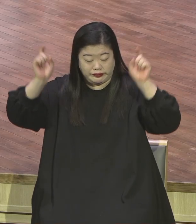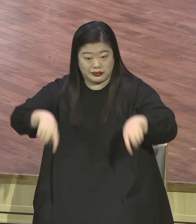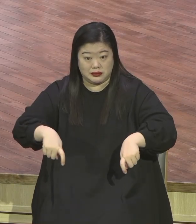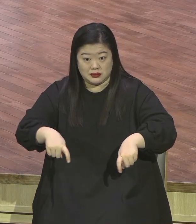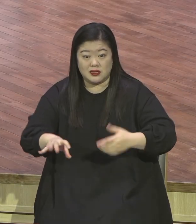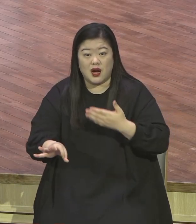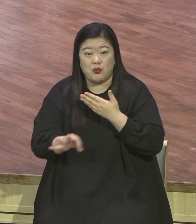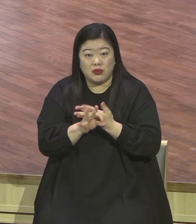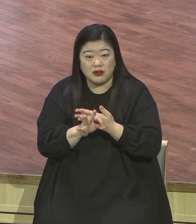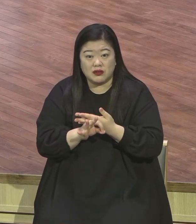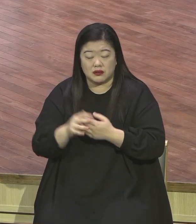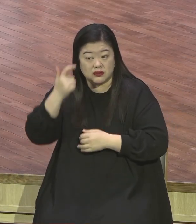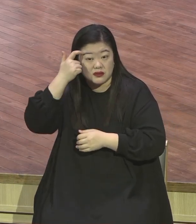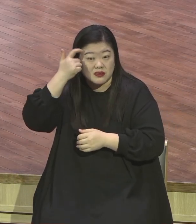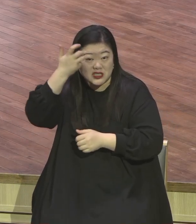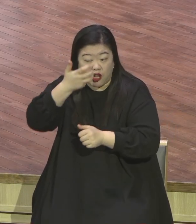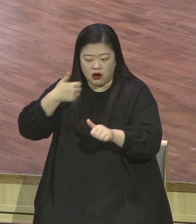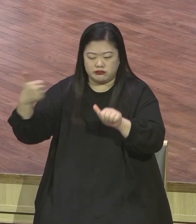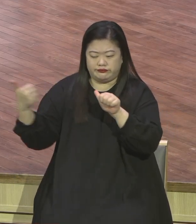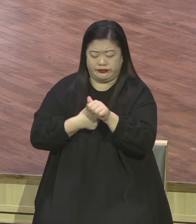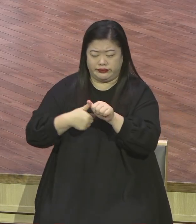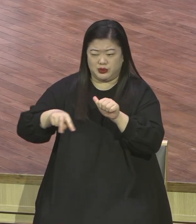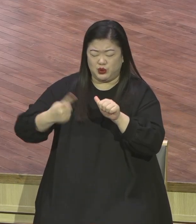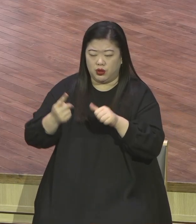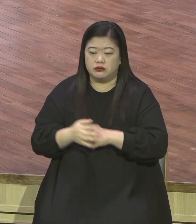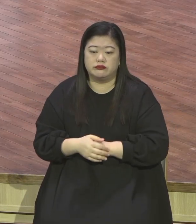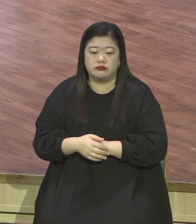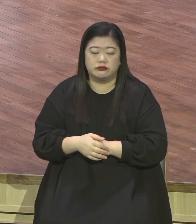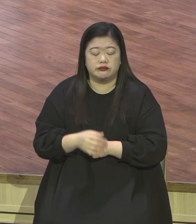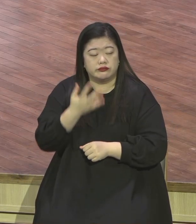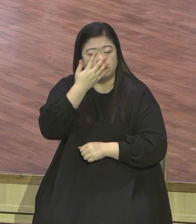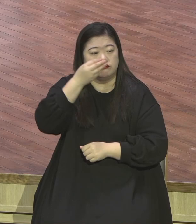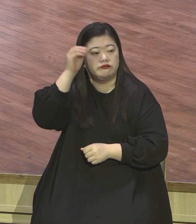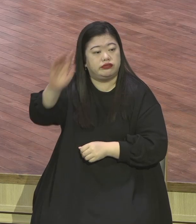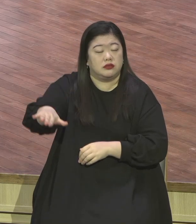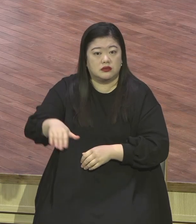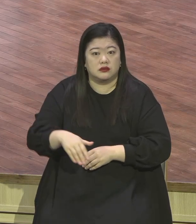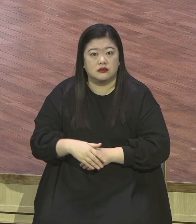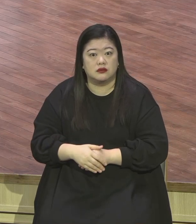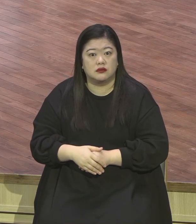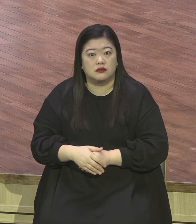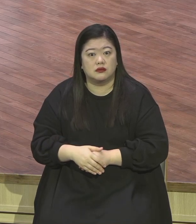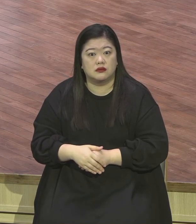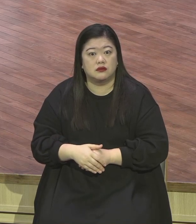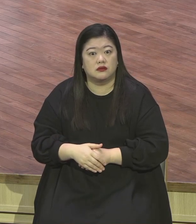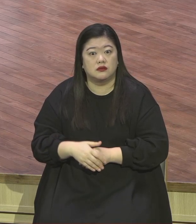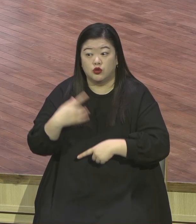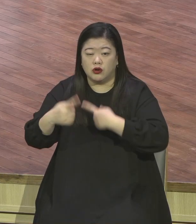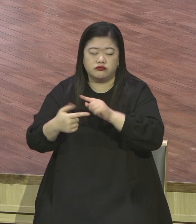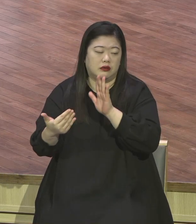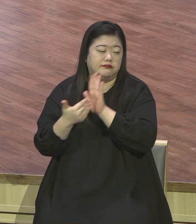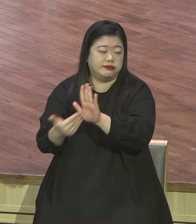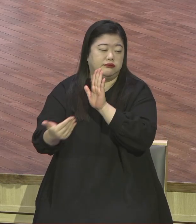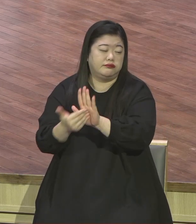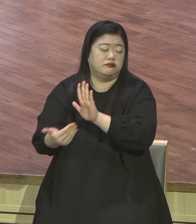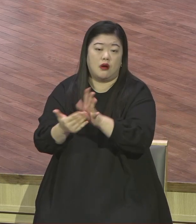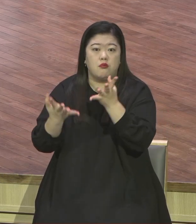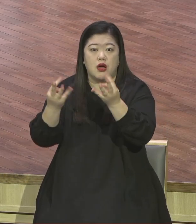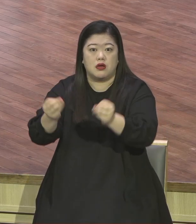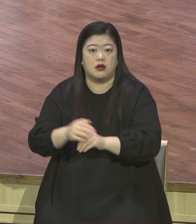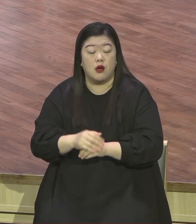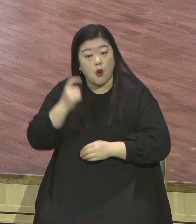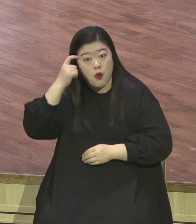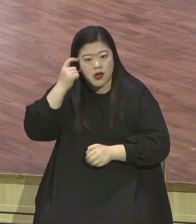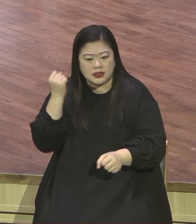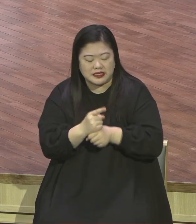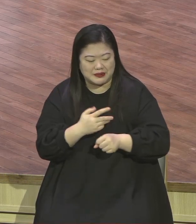필요 없어. 난 수행 못해 그런 거. 지금 상황에 안 받아들입니다. 왜? 동기가 꽉 차 있으니까